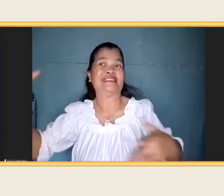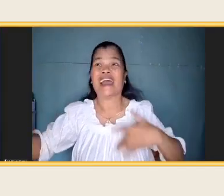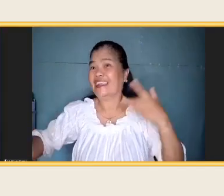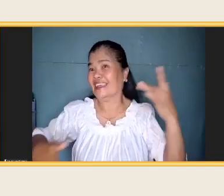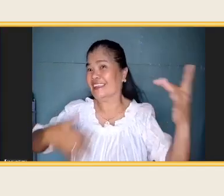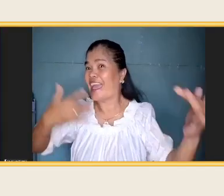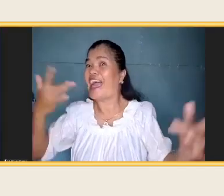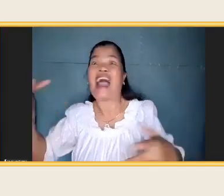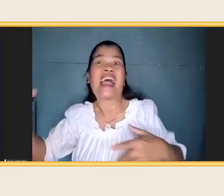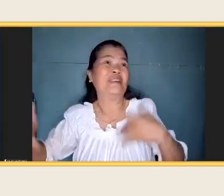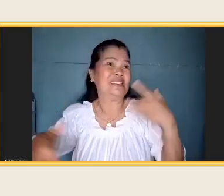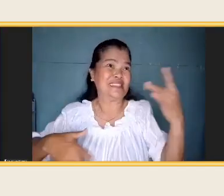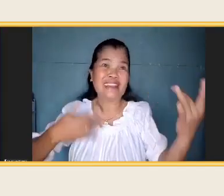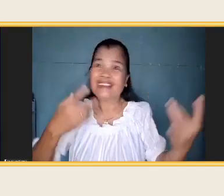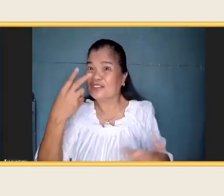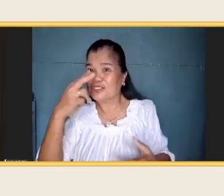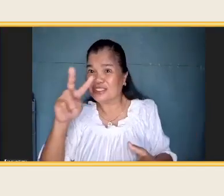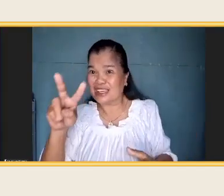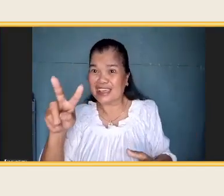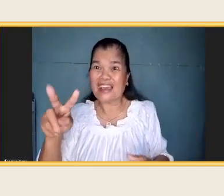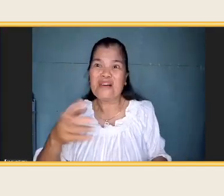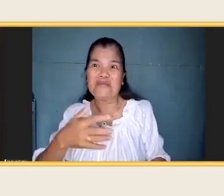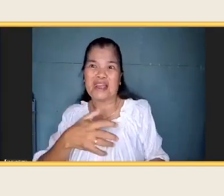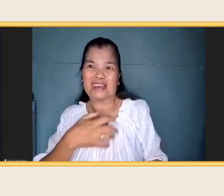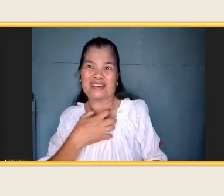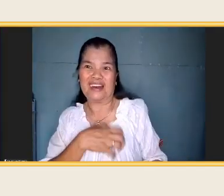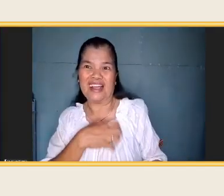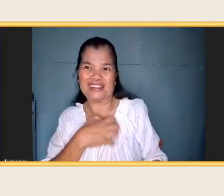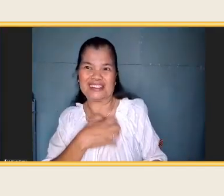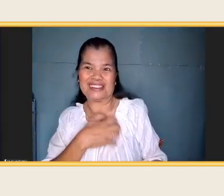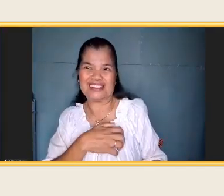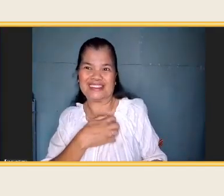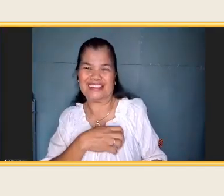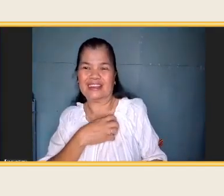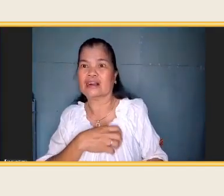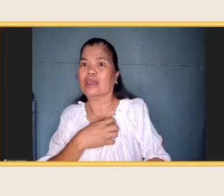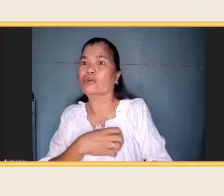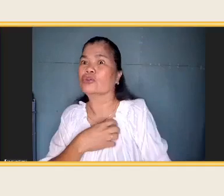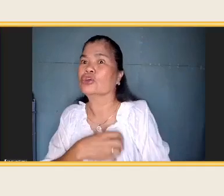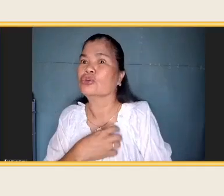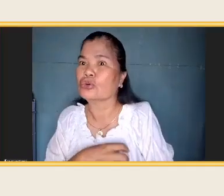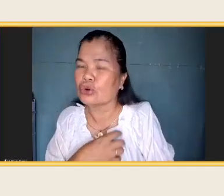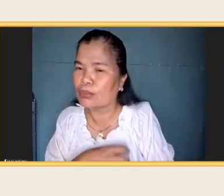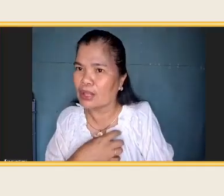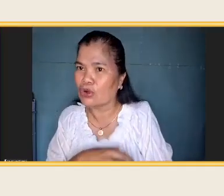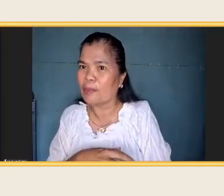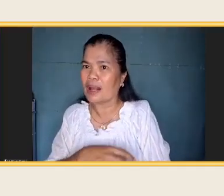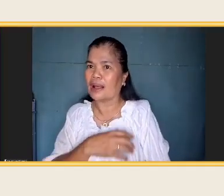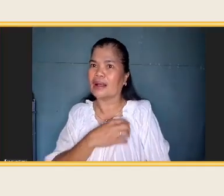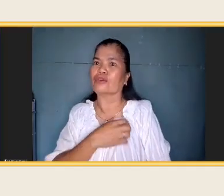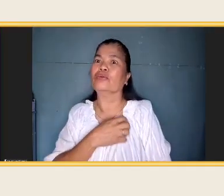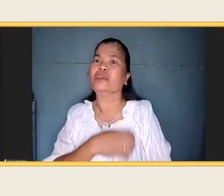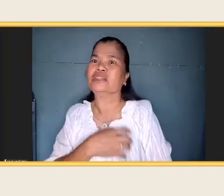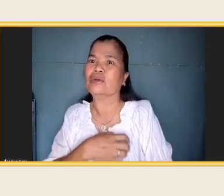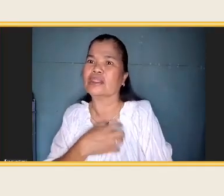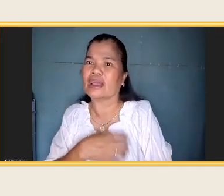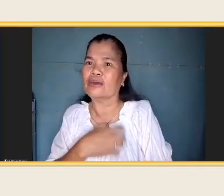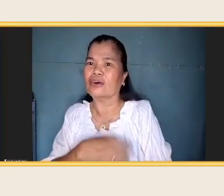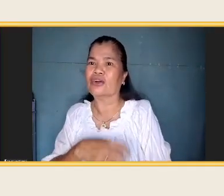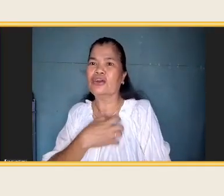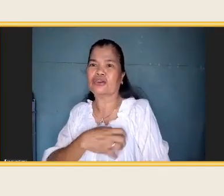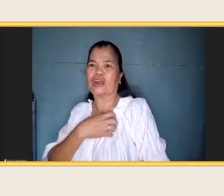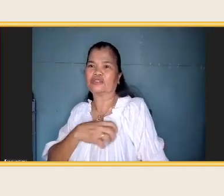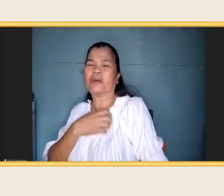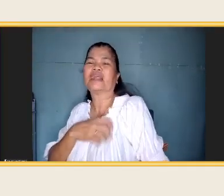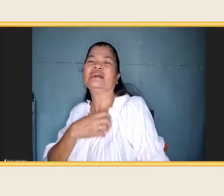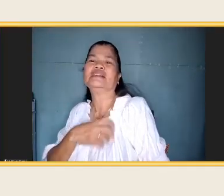That's excited. I'm excited to see my crush. Ngayon ko tinuturo mga to para gumising ulit